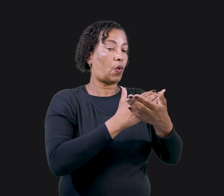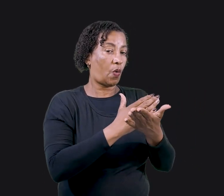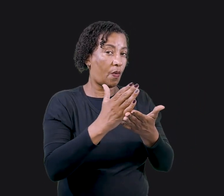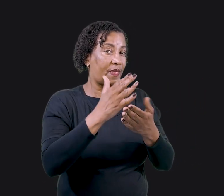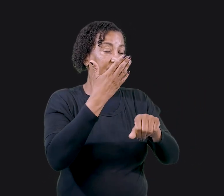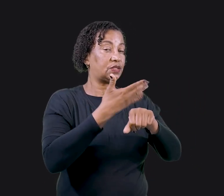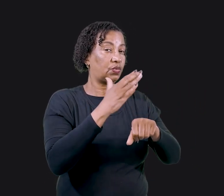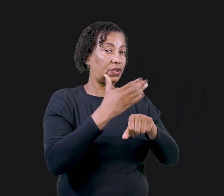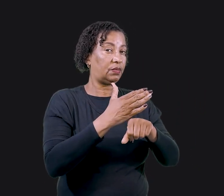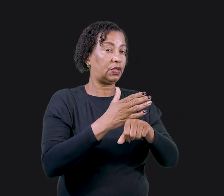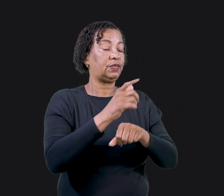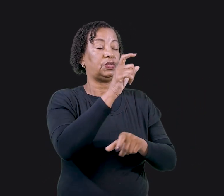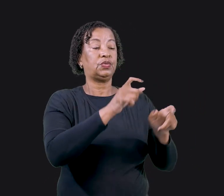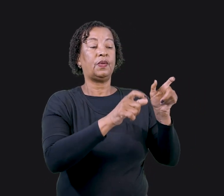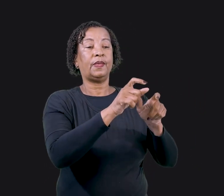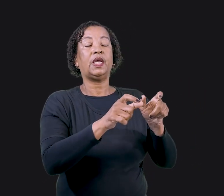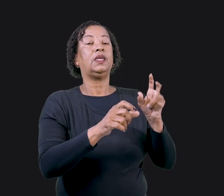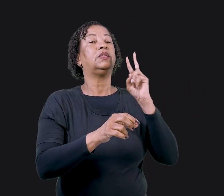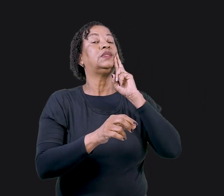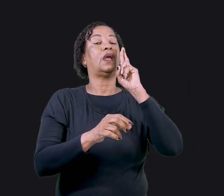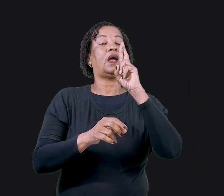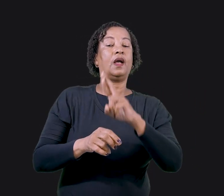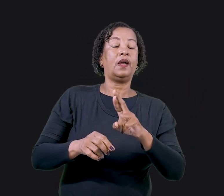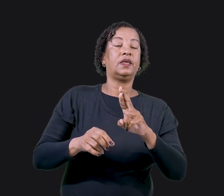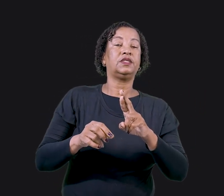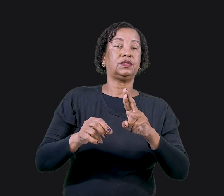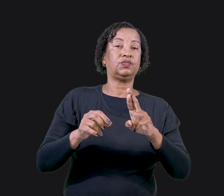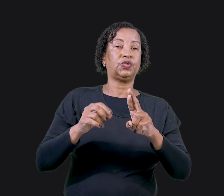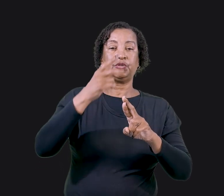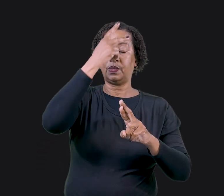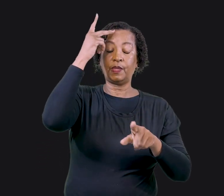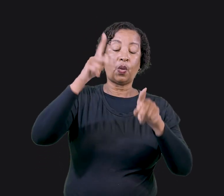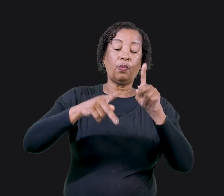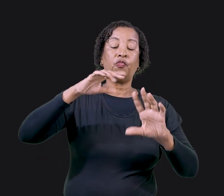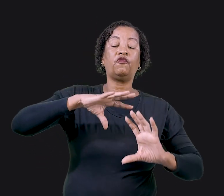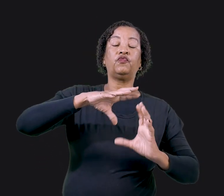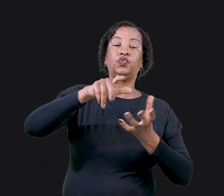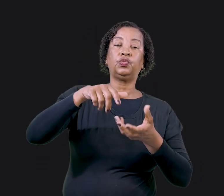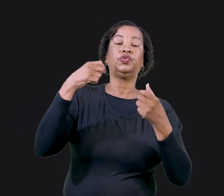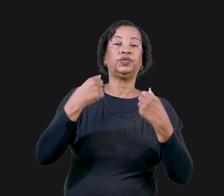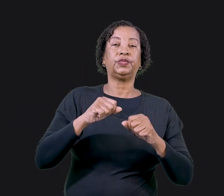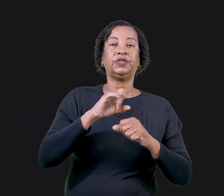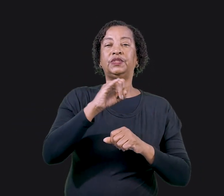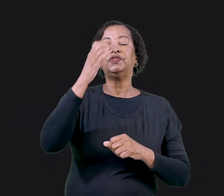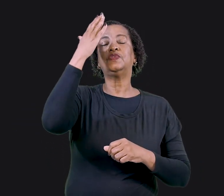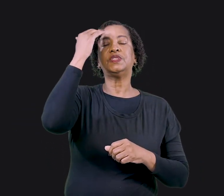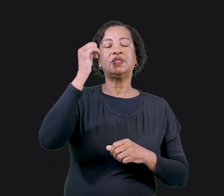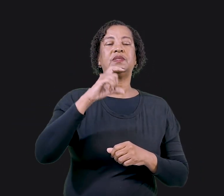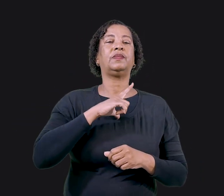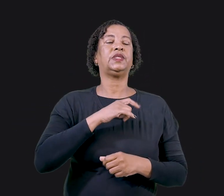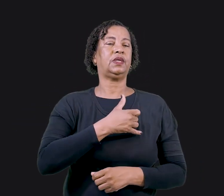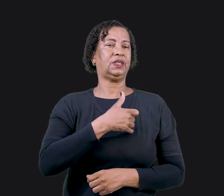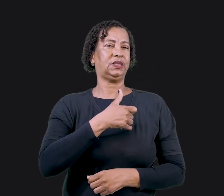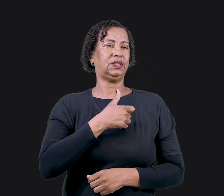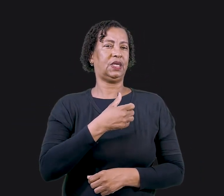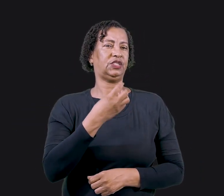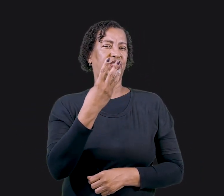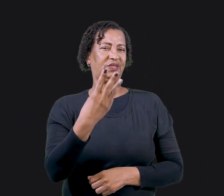sejam resposta para as necessidades do mundo. Se você soubesse que teria 3 anos de vida e quisesse alcançar todo mundo com